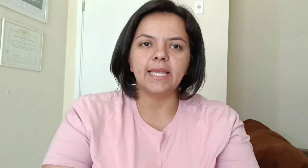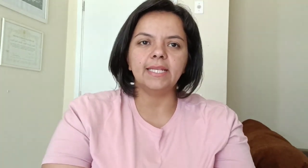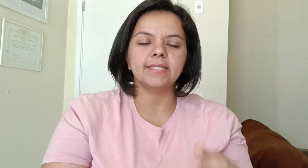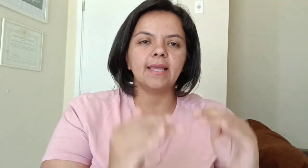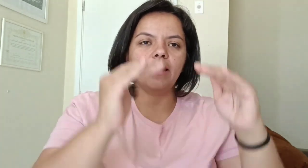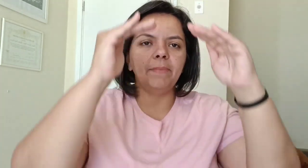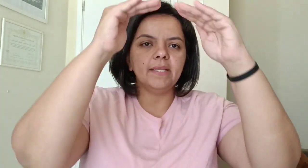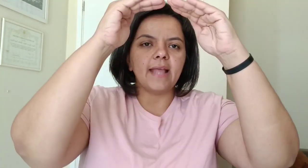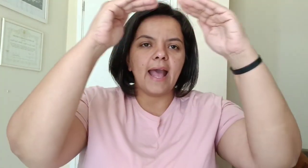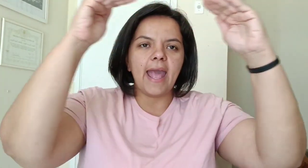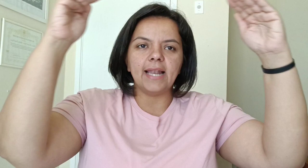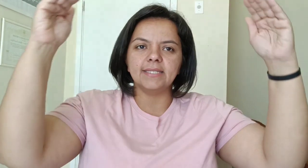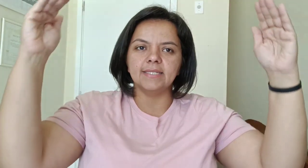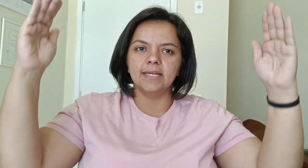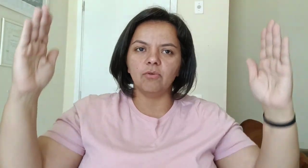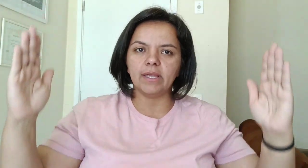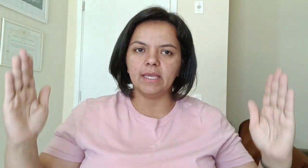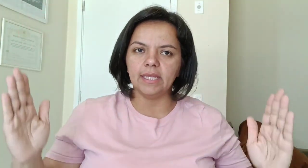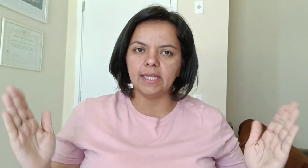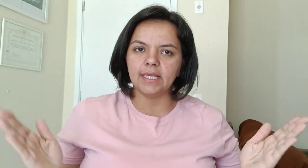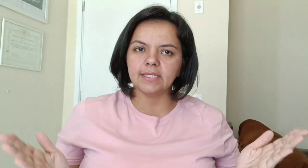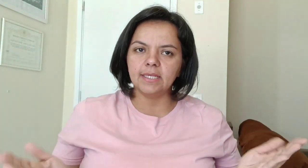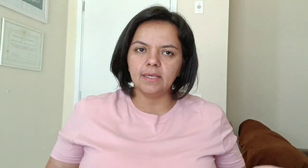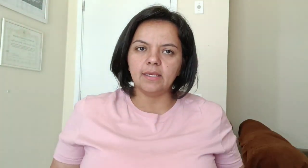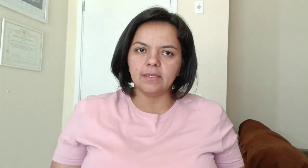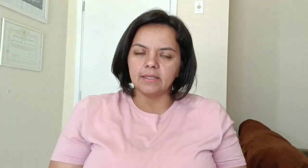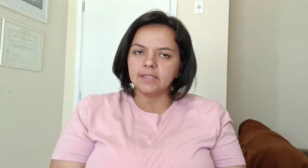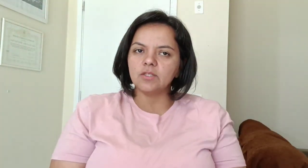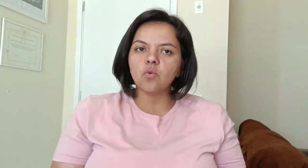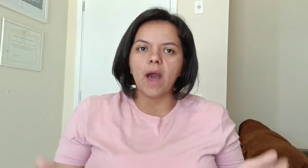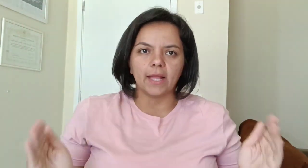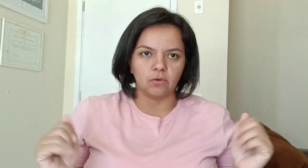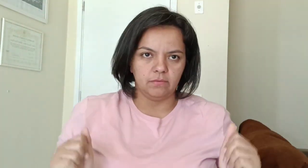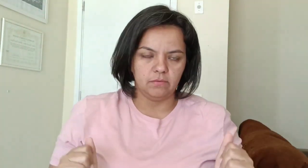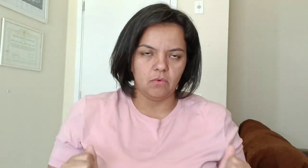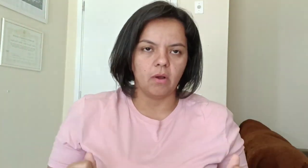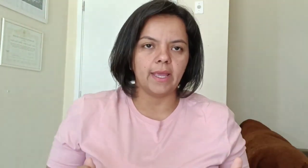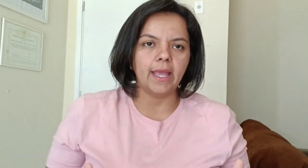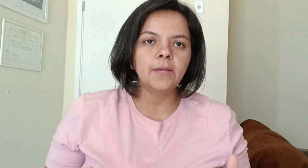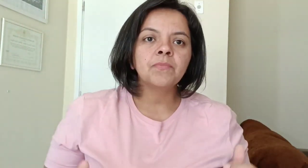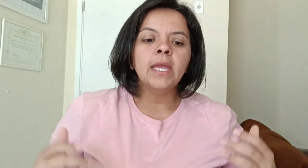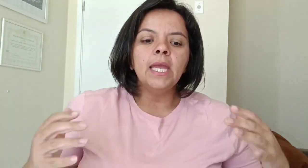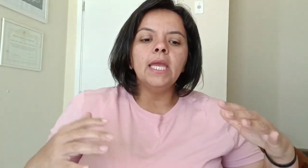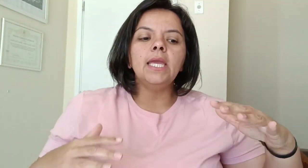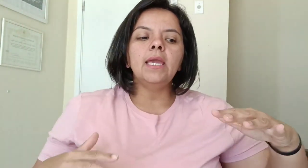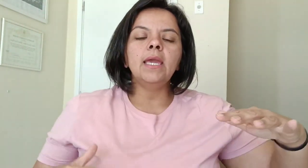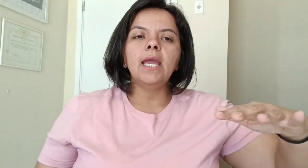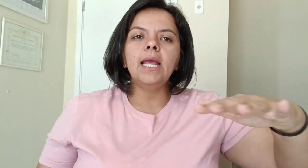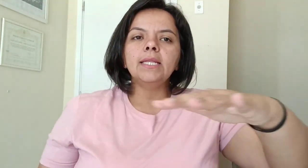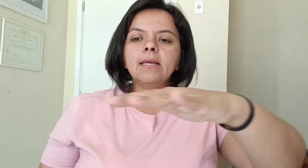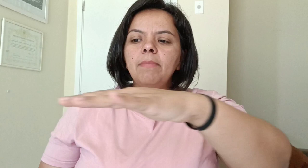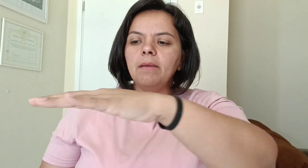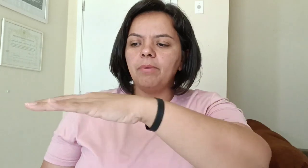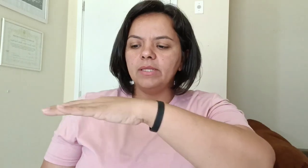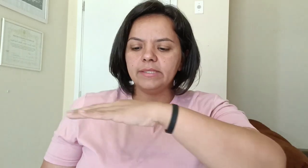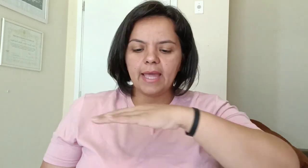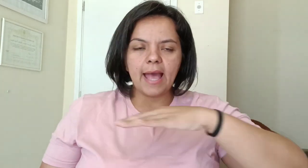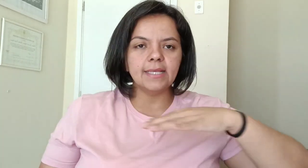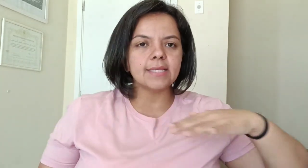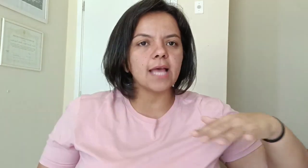ele sempre tá realizando aqui nesses quadros, ok? E ele também pode ser realizado